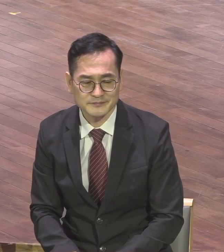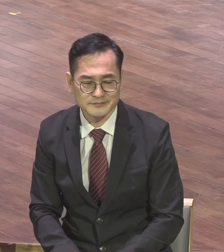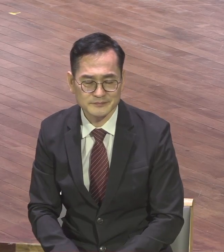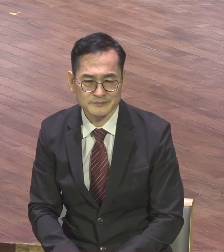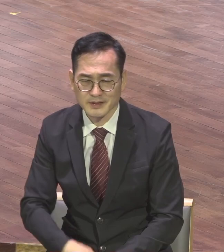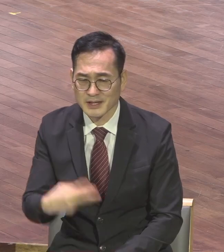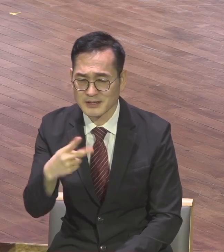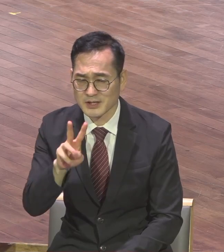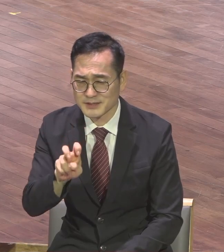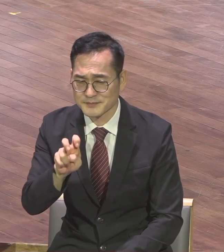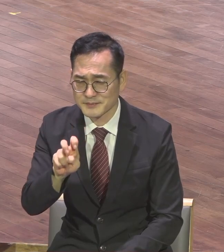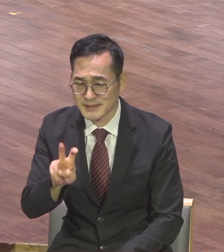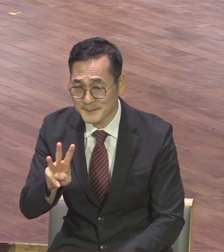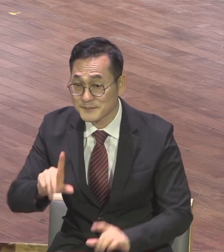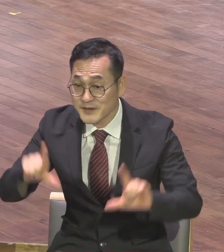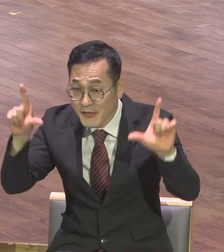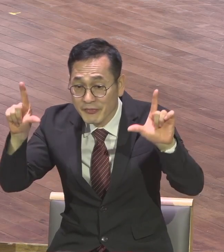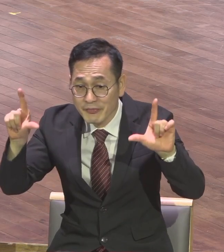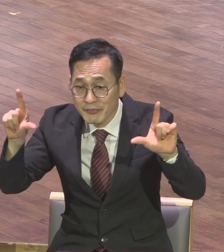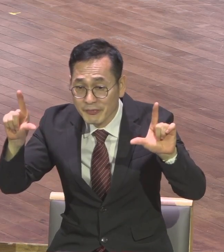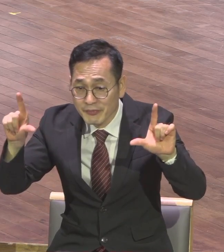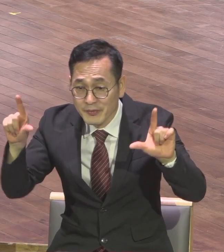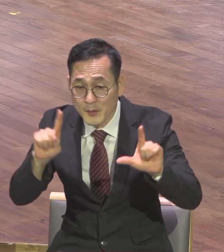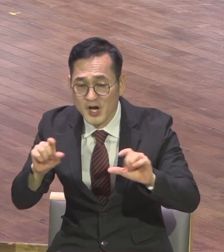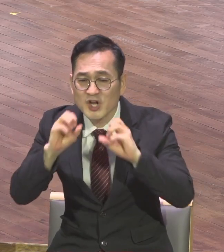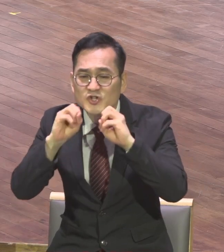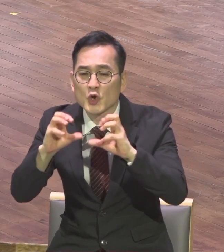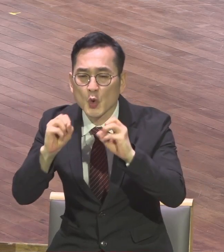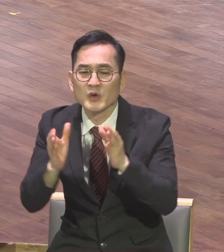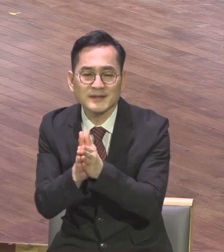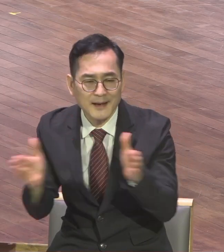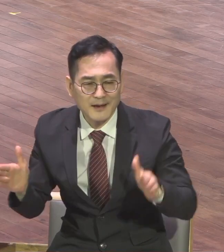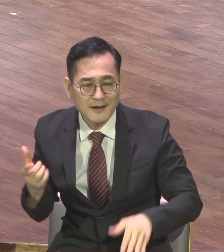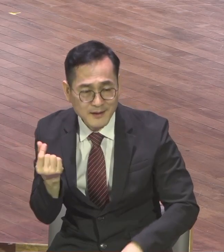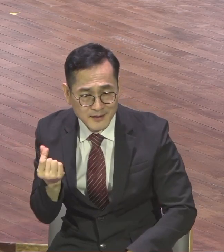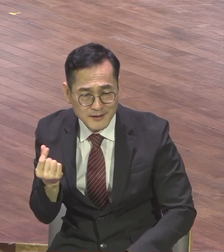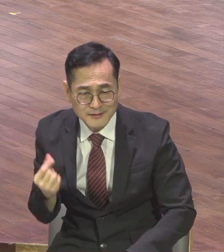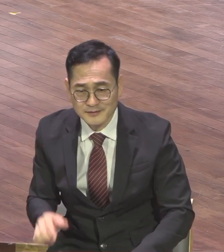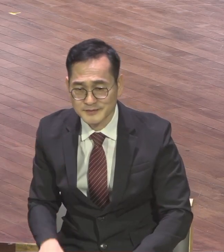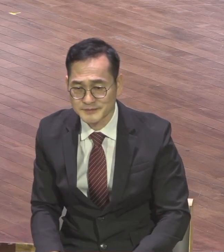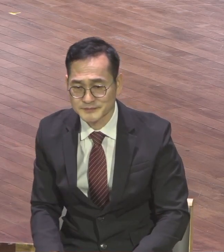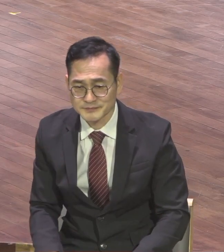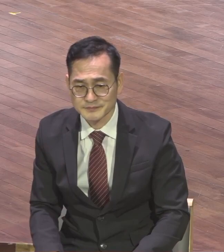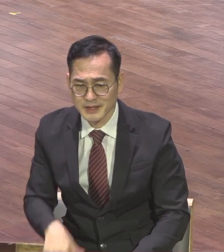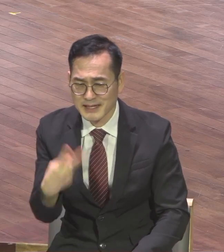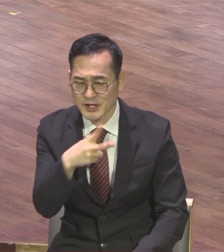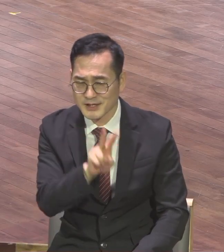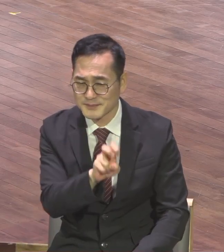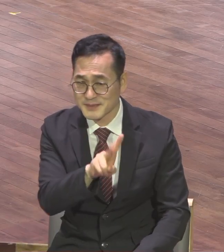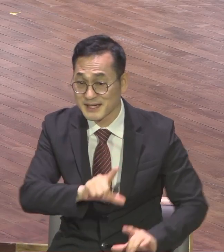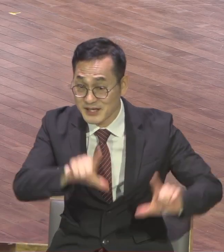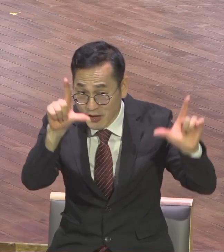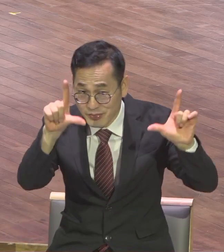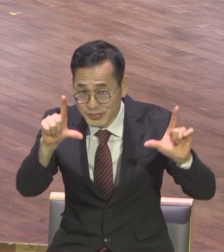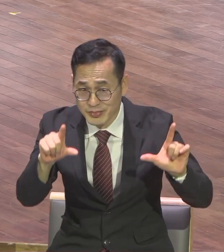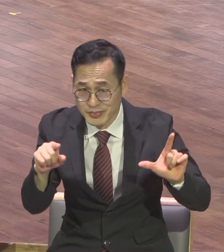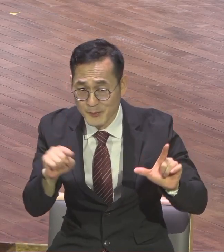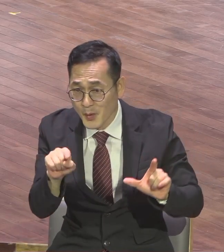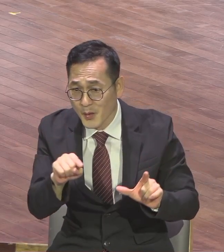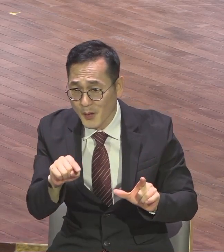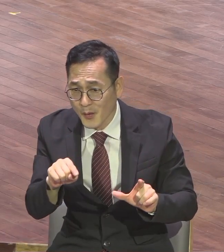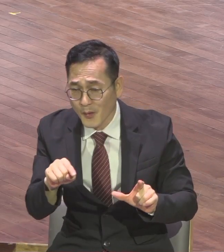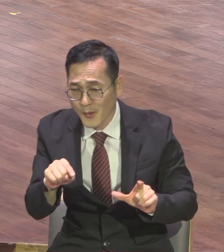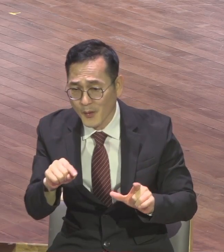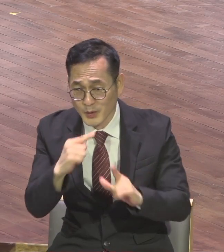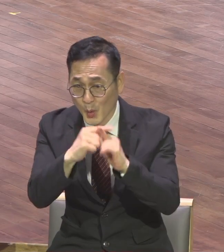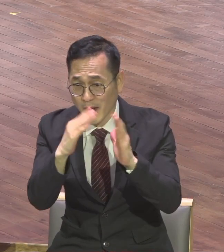2023년이 무슨 해였습니까? 바로 성교 원년입니다. 성교 원년. 2022년은 우리 성도들 온